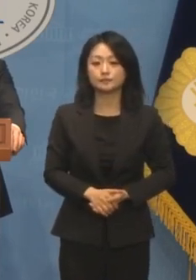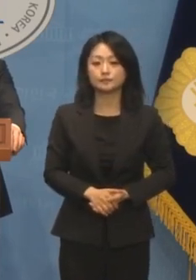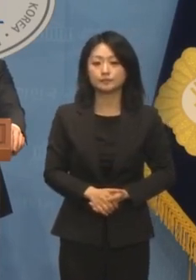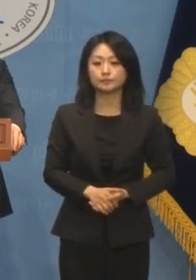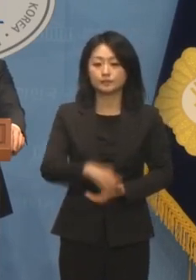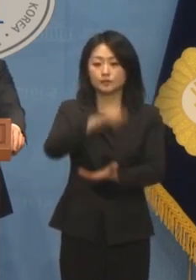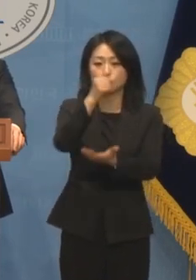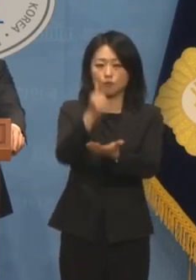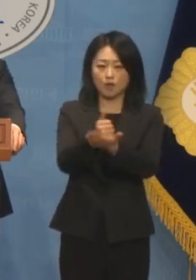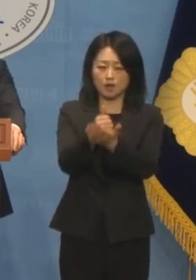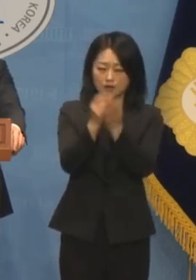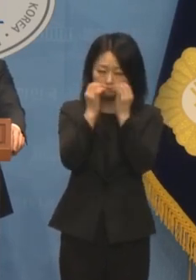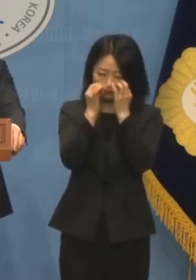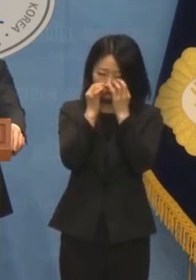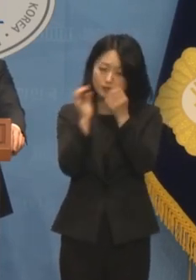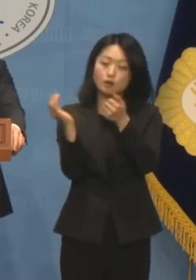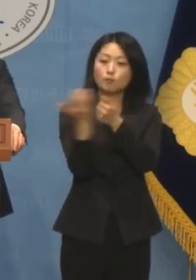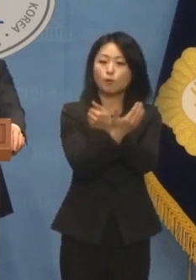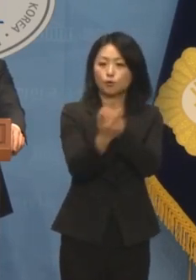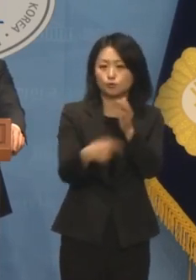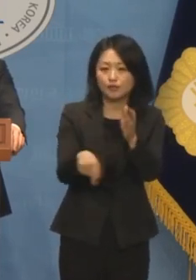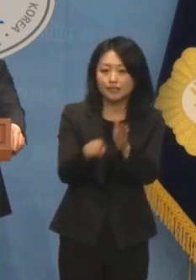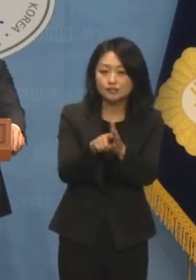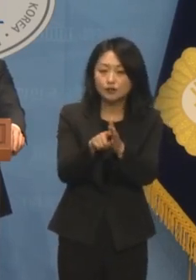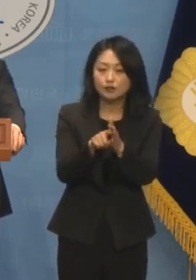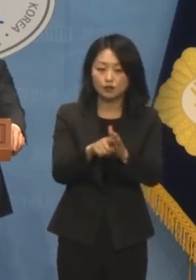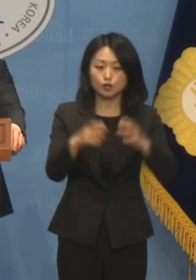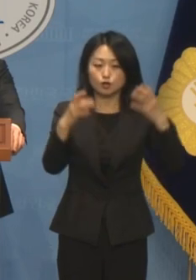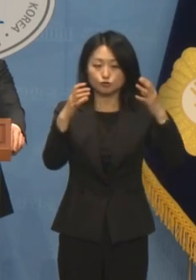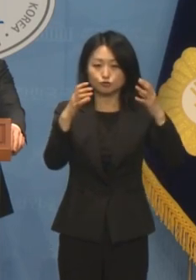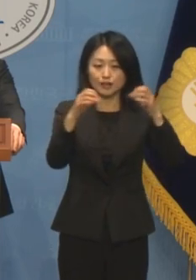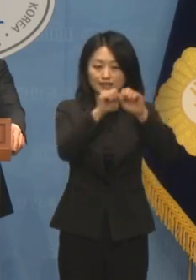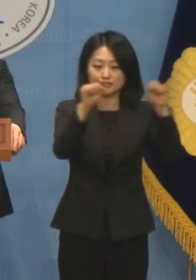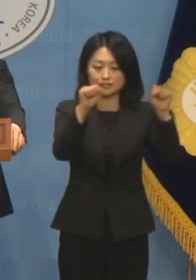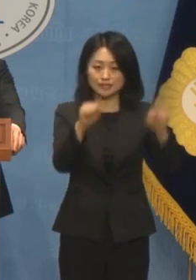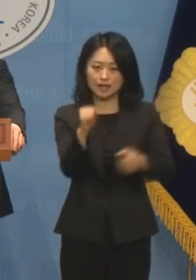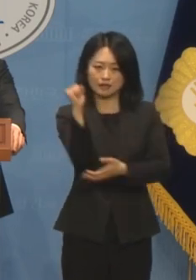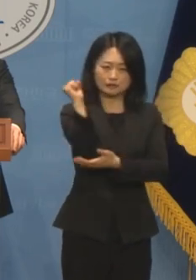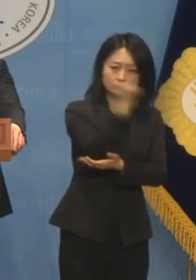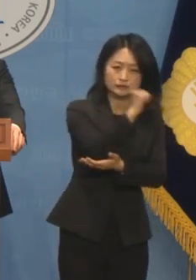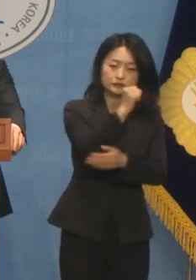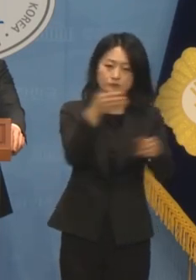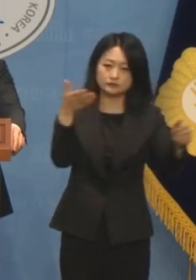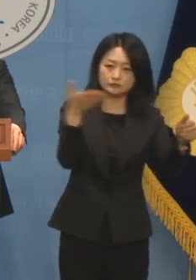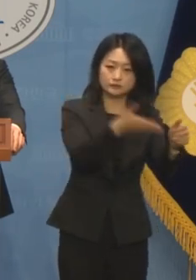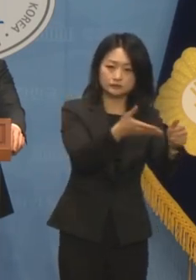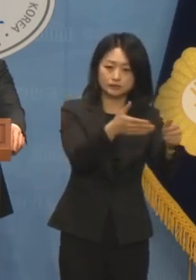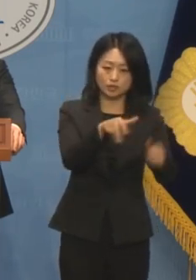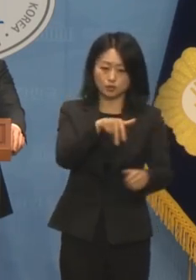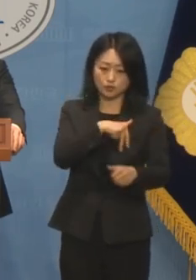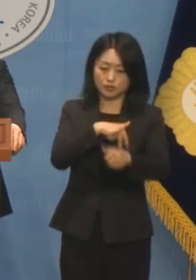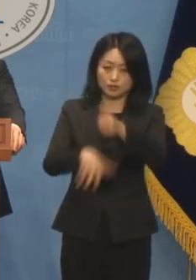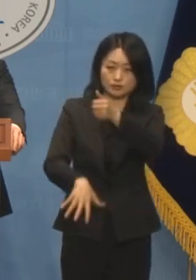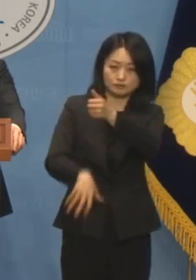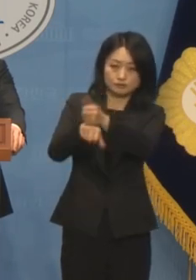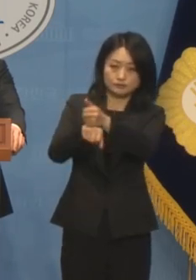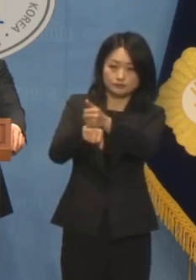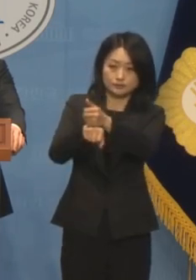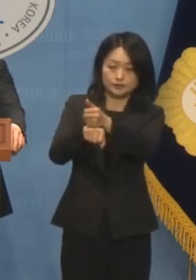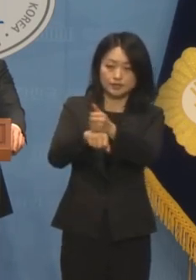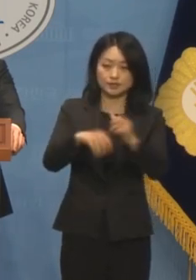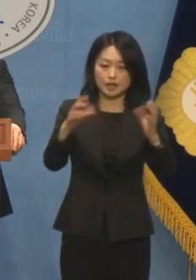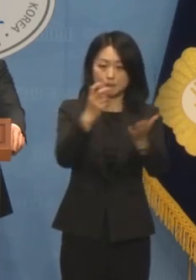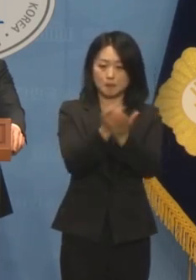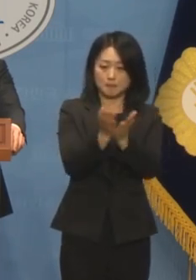숱한 범죄 혐의를 가리고 선동하기 위해서는 국가 체제를 흔들어야 하니 의회 독재를 시도하고 위헌적